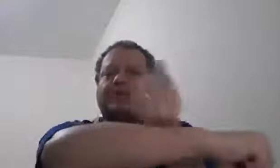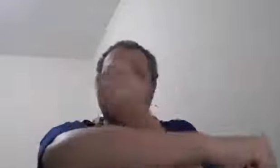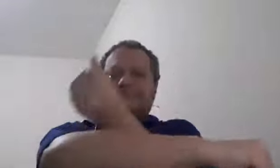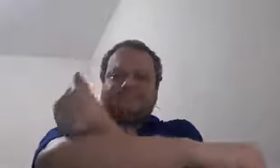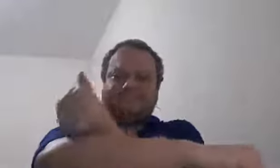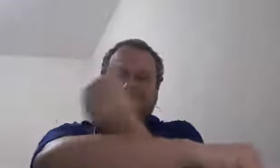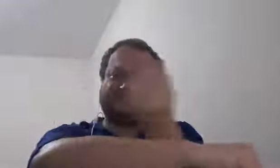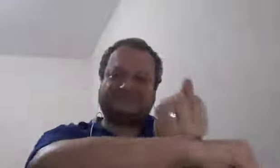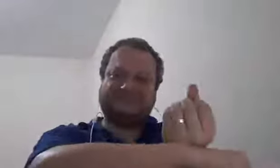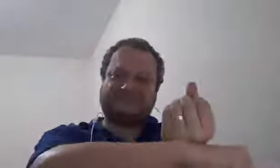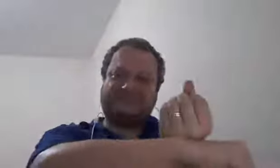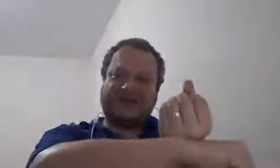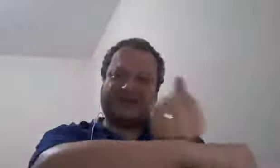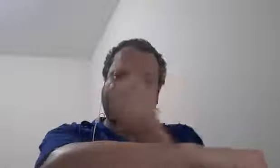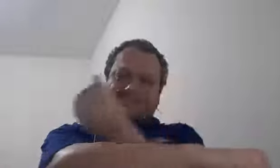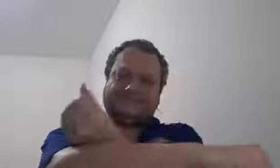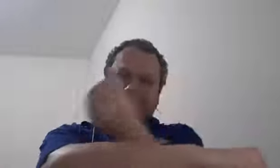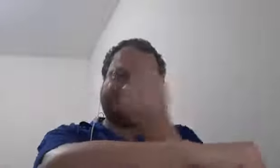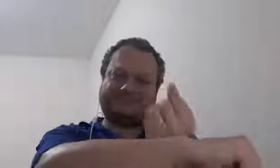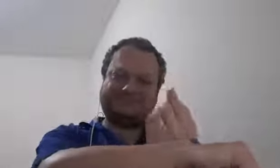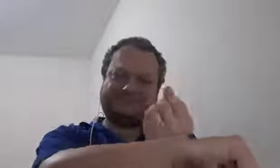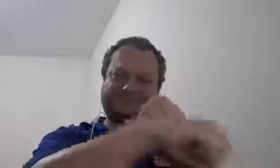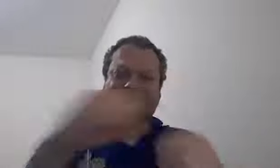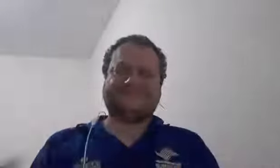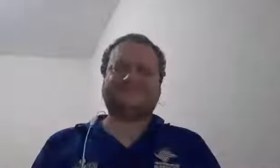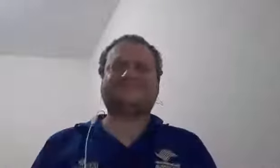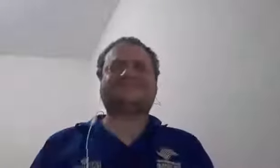Penha, Penha.